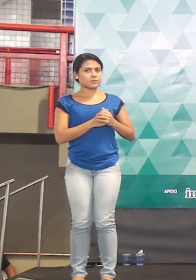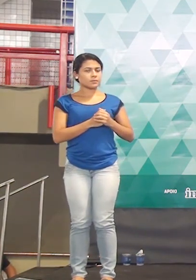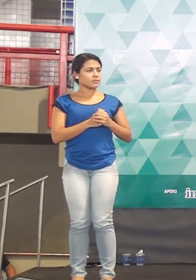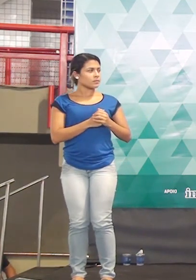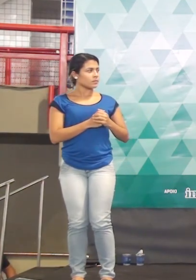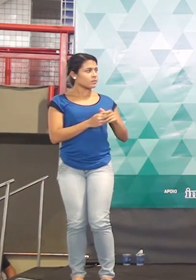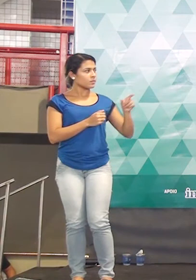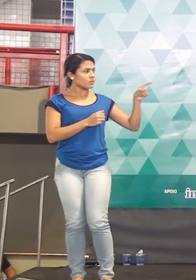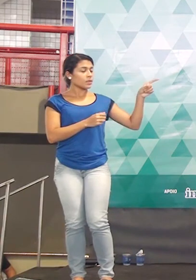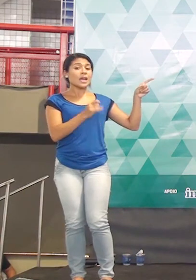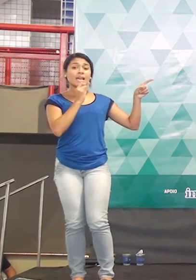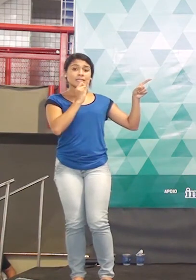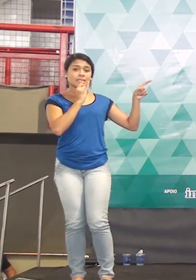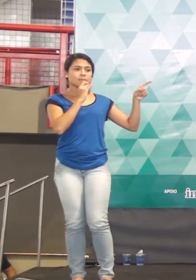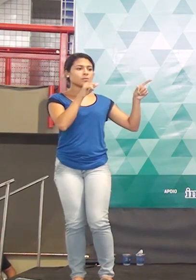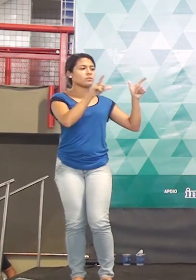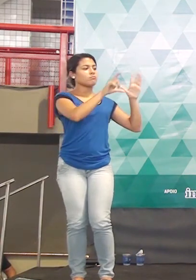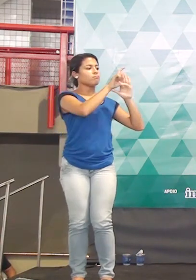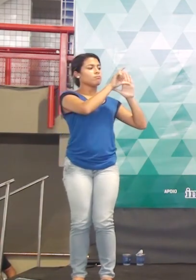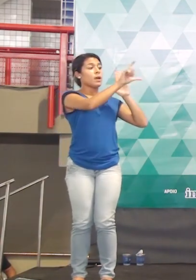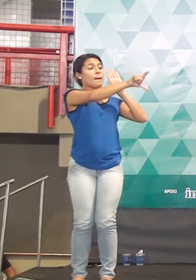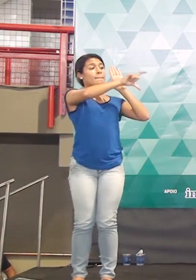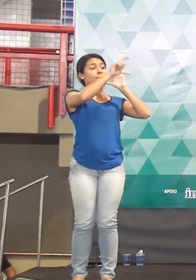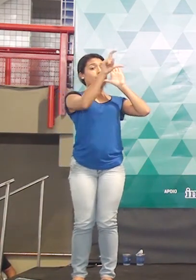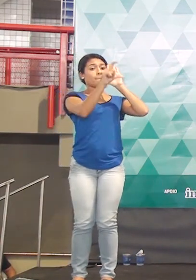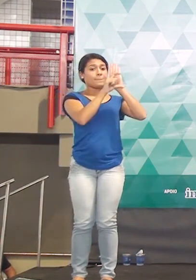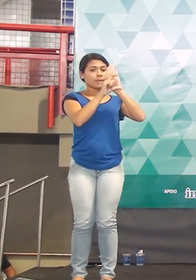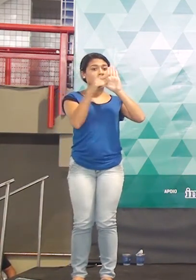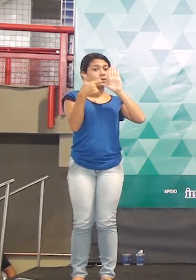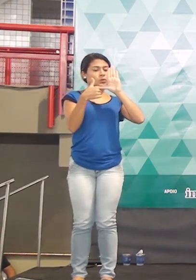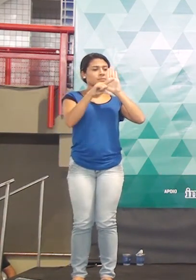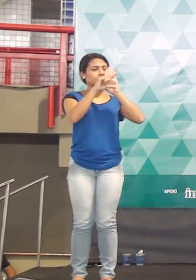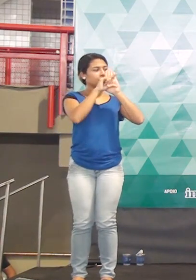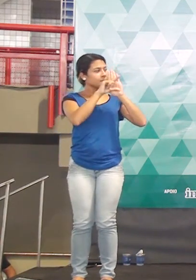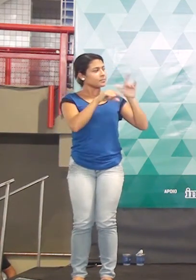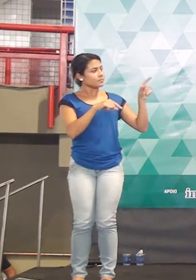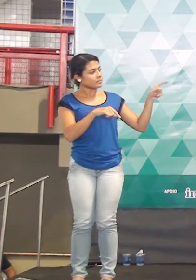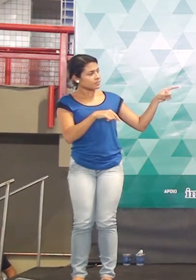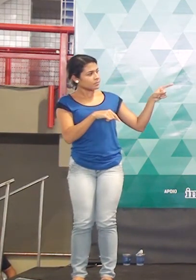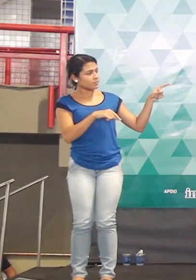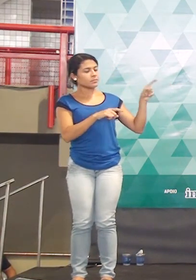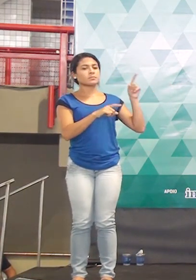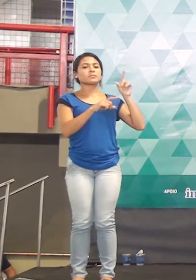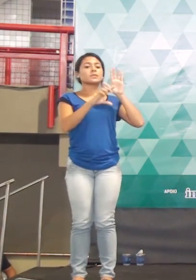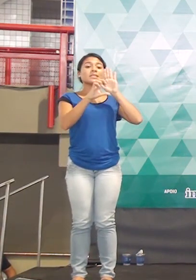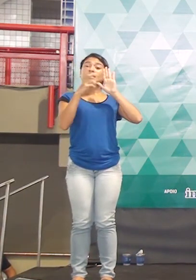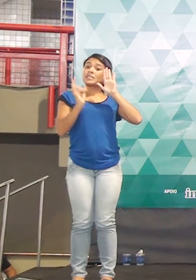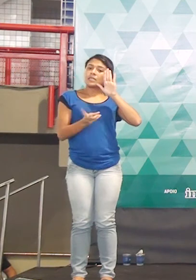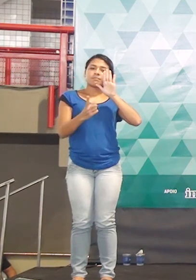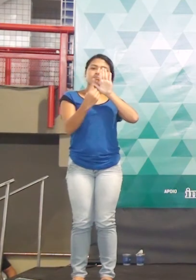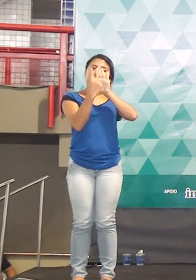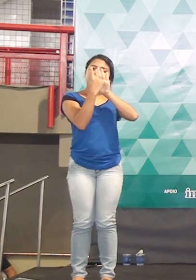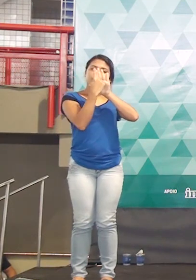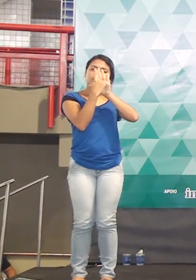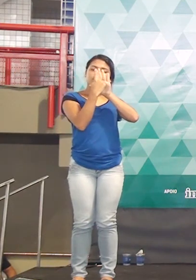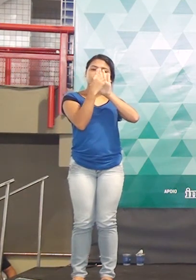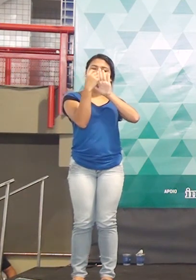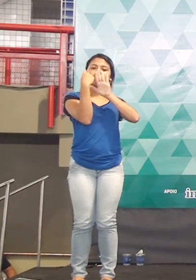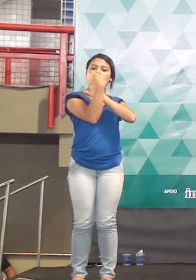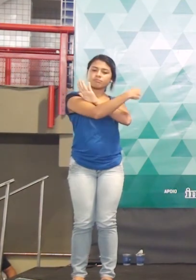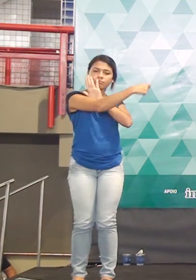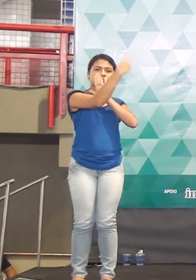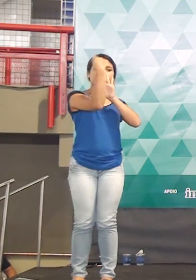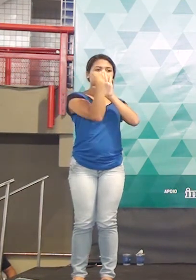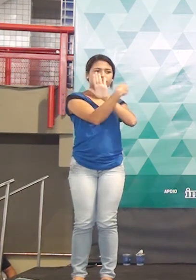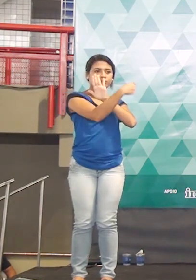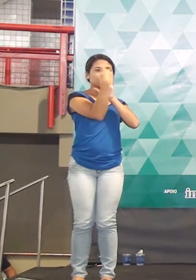for para o parágrafo 2, de novo, parágrafo 3 e parágrafo 4, tá? Para que